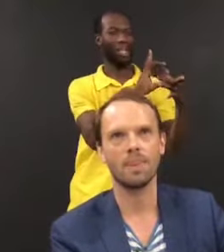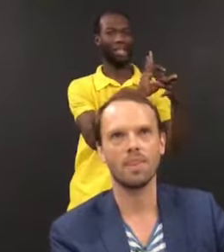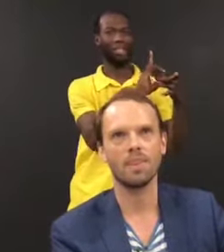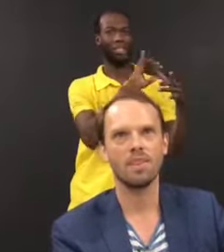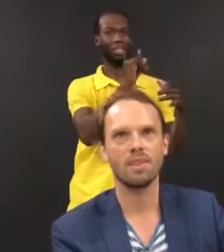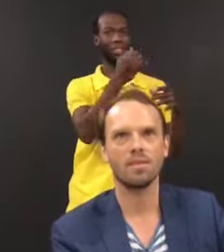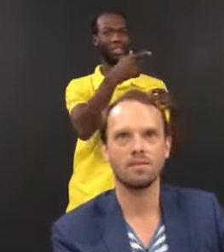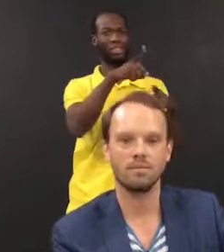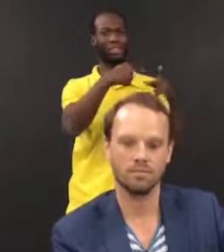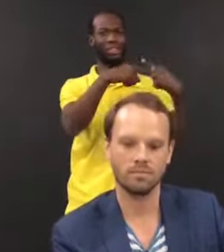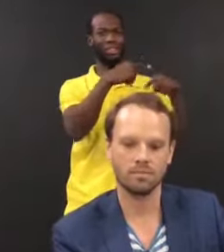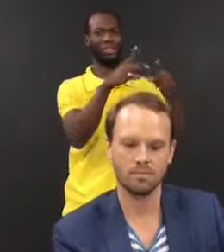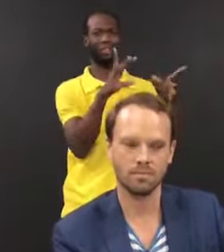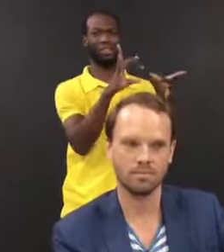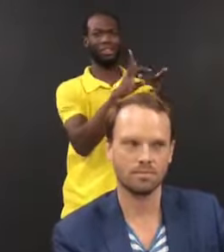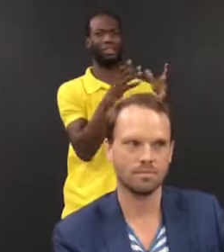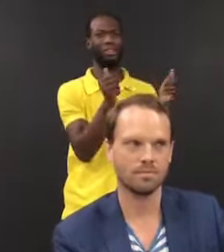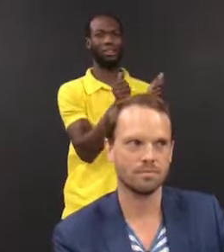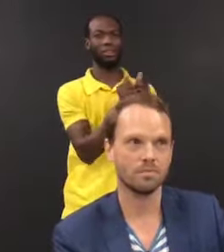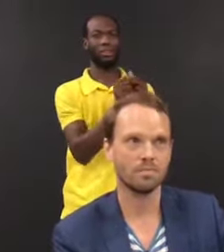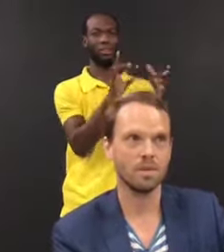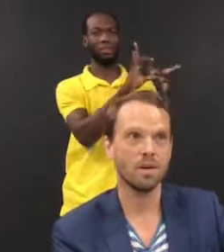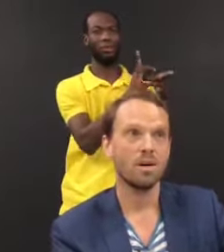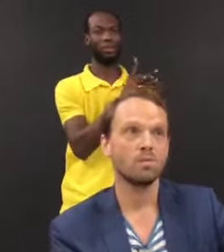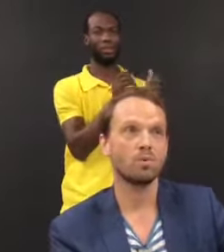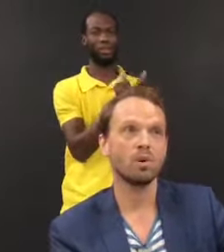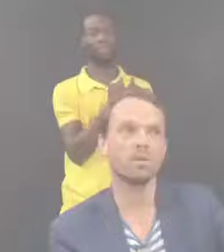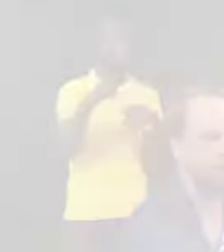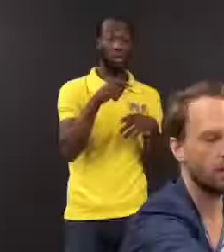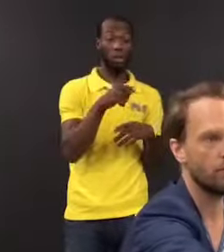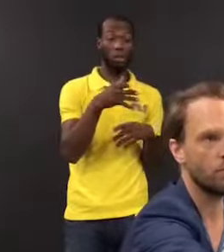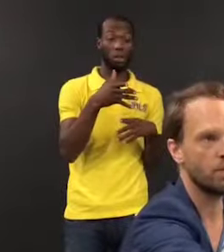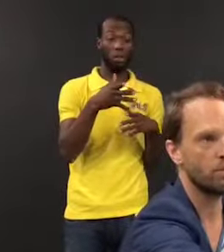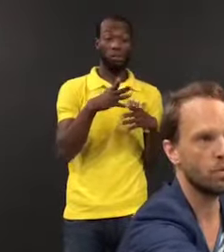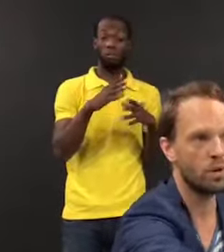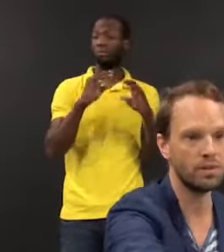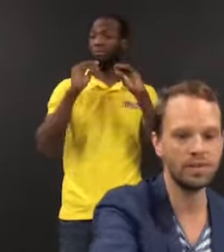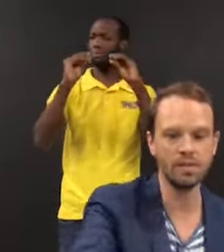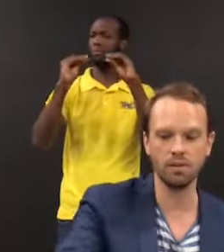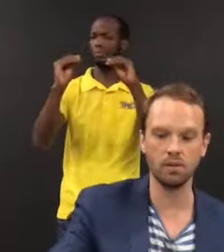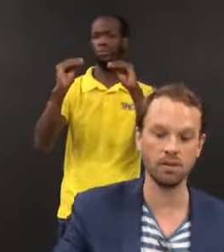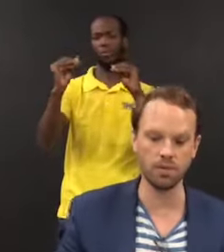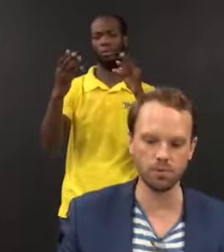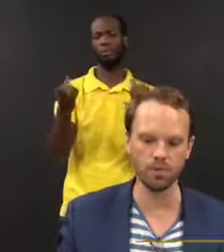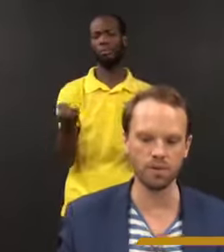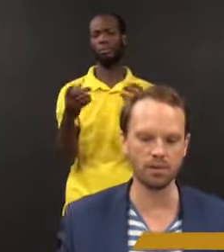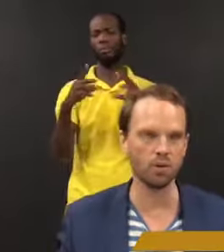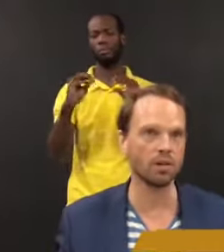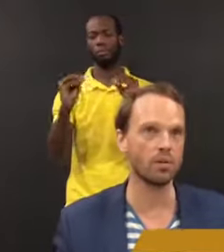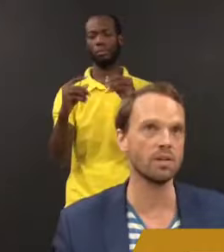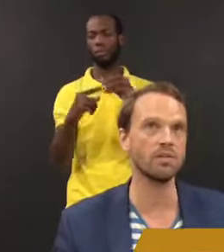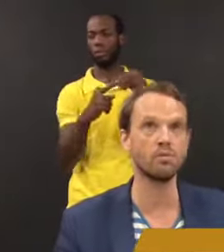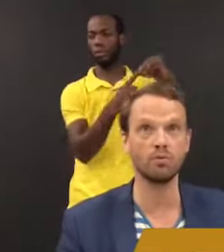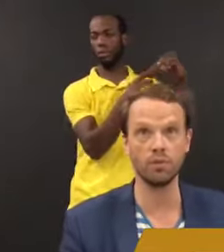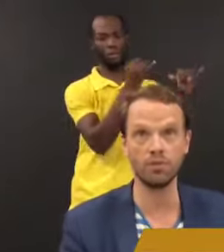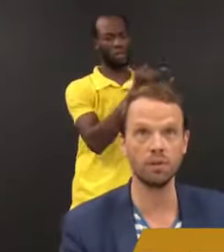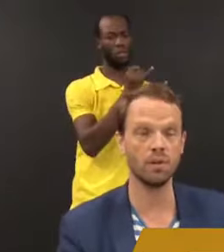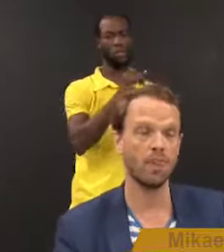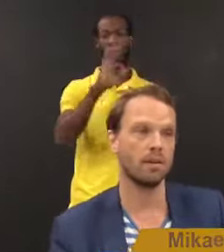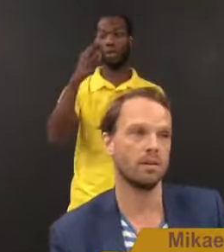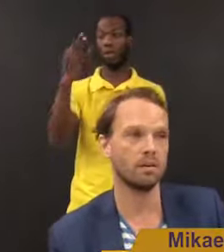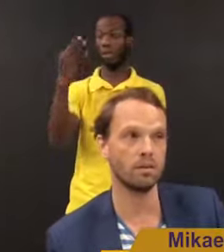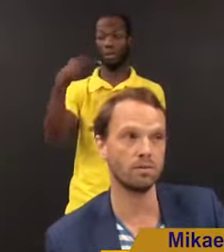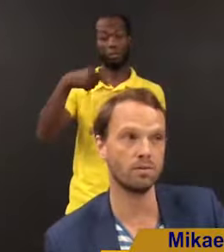informent les responsables de l'Institut haïtien en langue des signes et l'Institut français d'Haïti. La formation en langue des signes exceptionnelle qui aura lieu à l'Institut